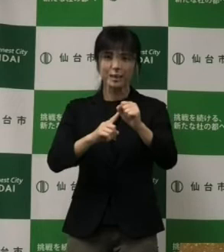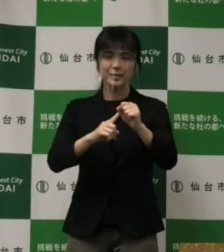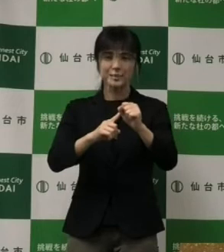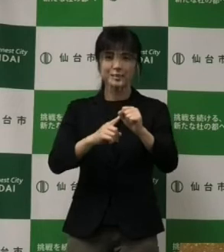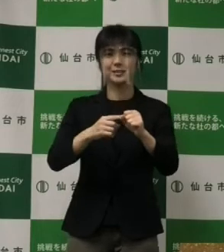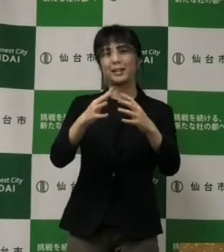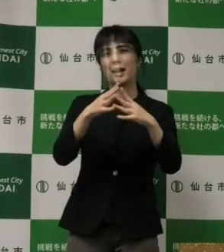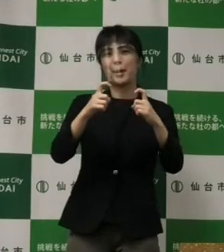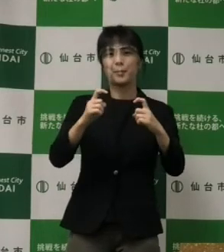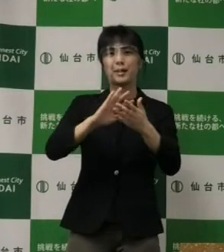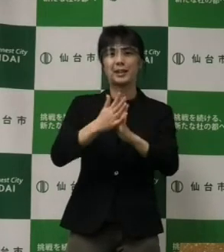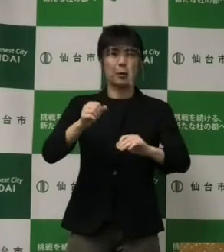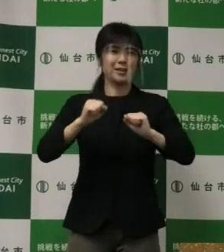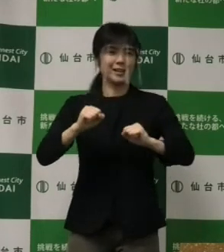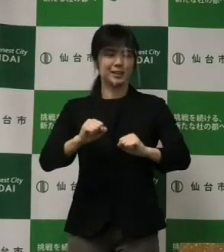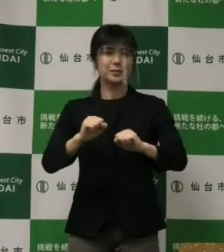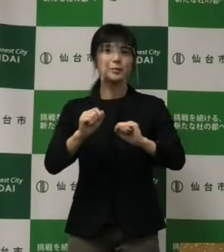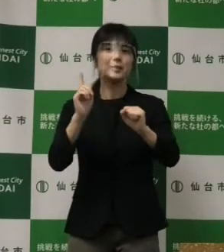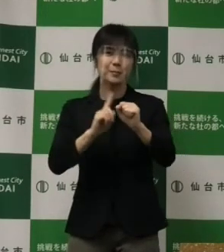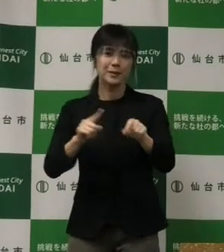ために頑張っていきたいと思います。